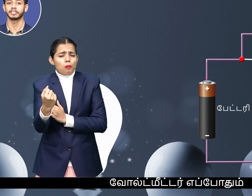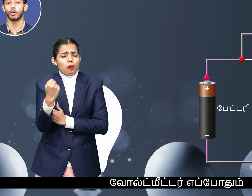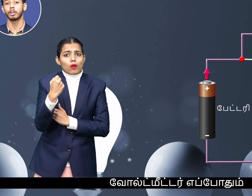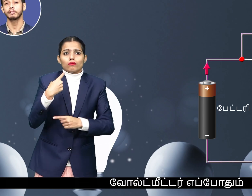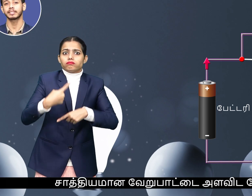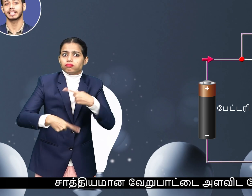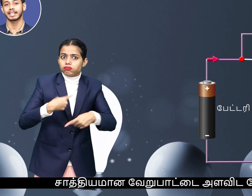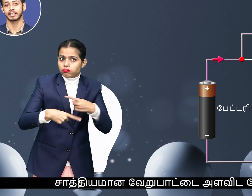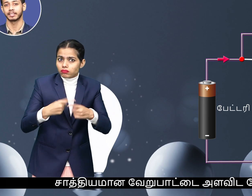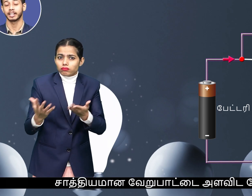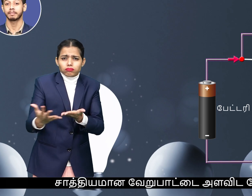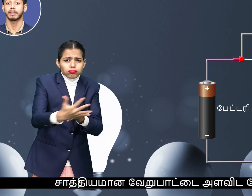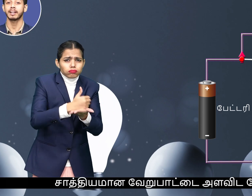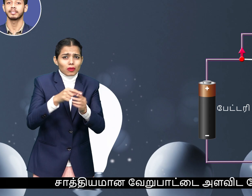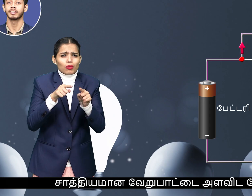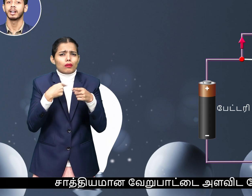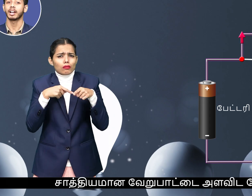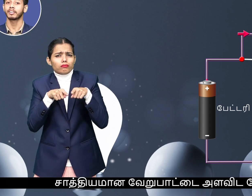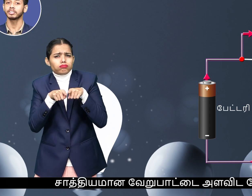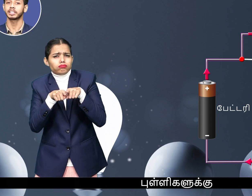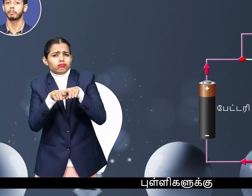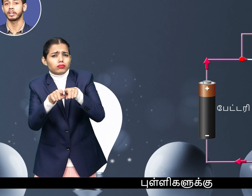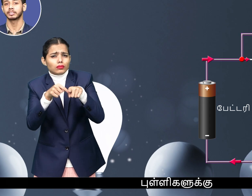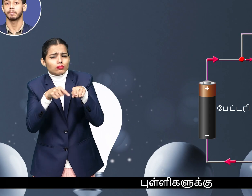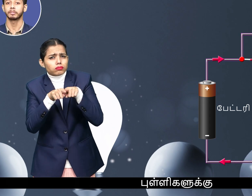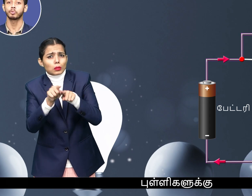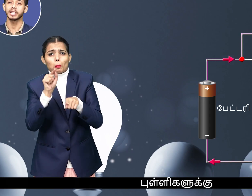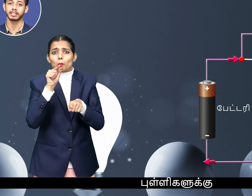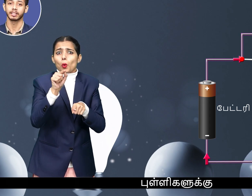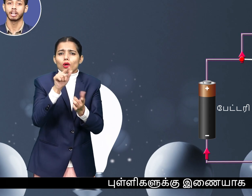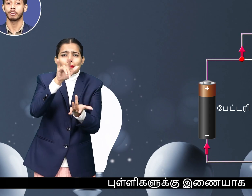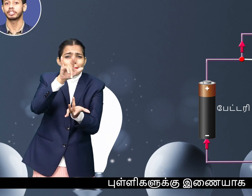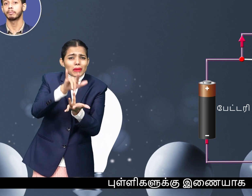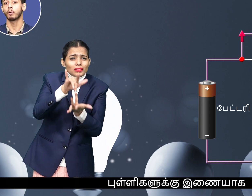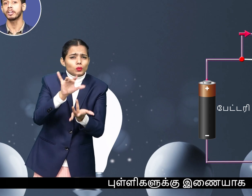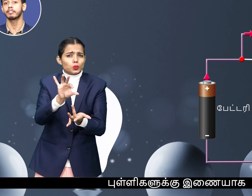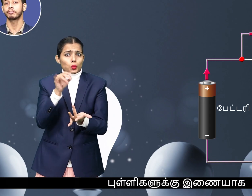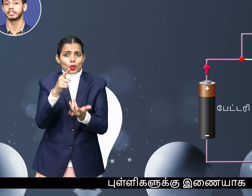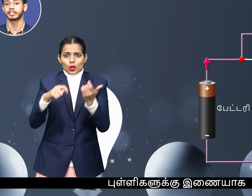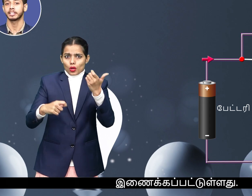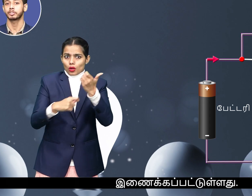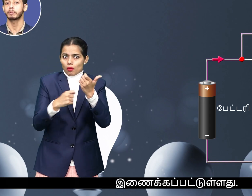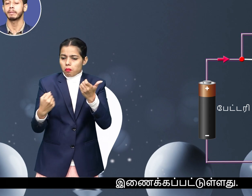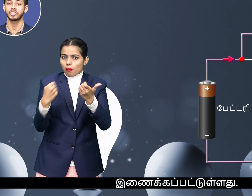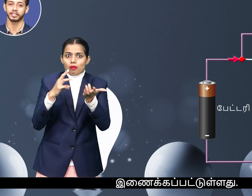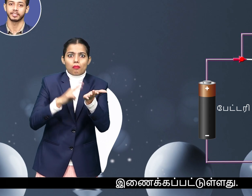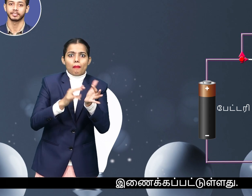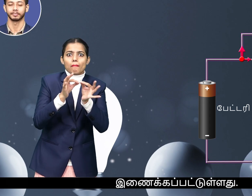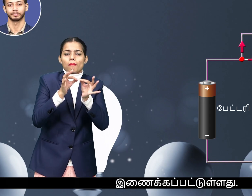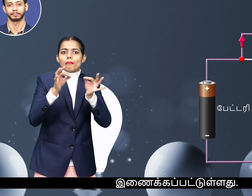வோல்ட்மீட்டர் எப்போதும் மின்னழுத்தத்தை அளவிட வேண்டிய புள்ளிகளுக்கு இணையாக